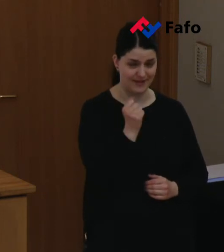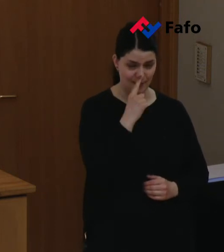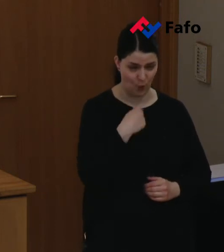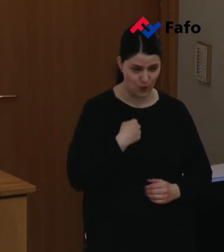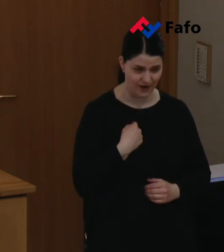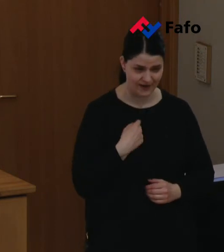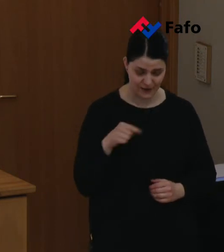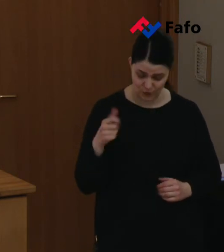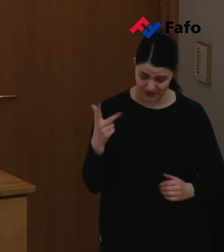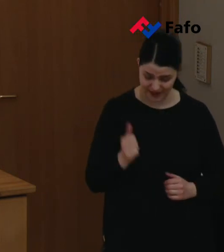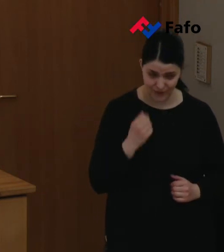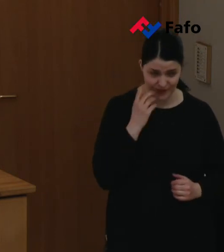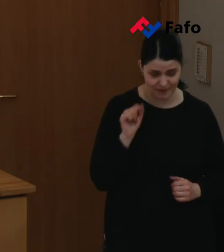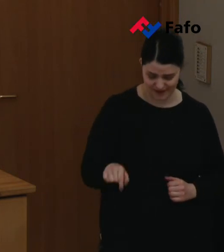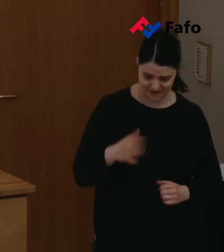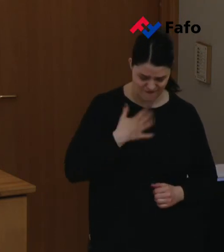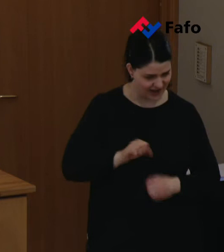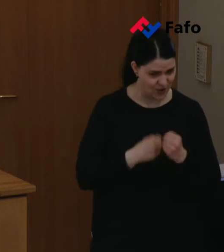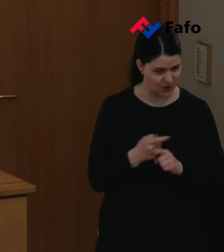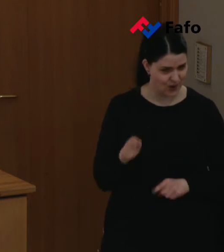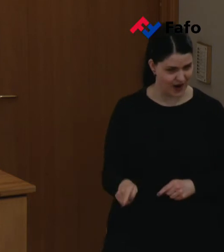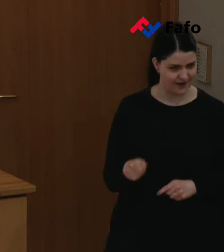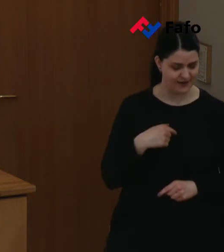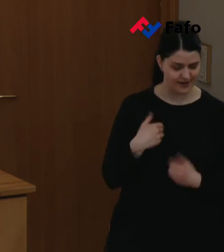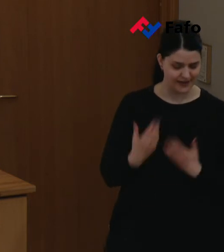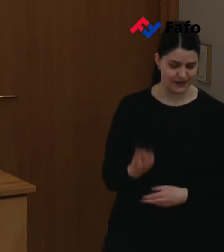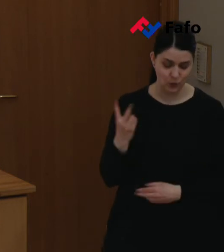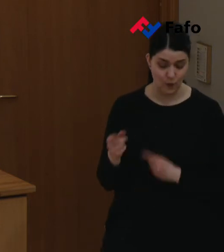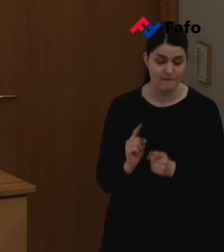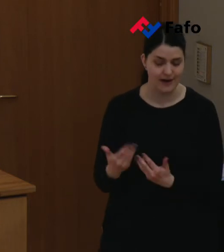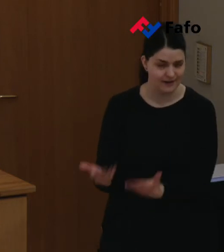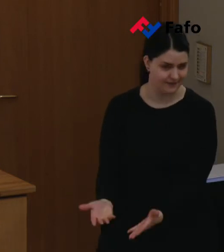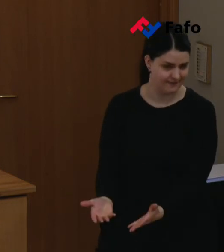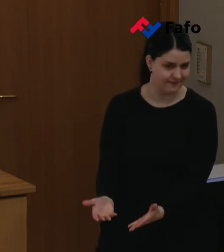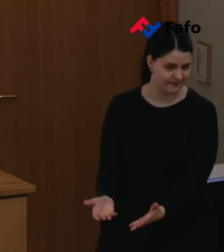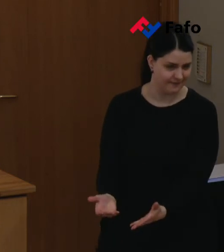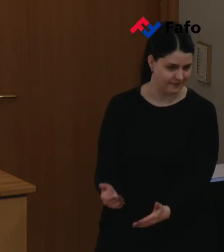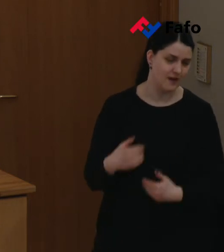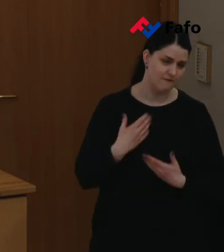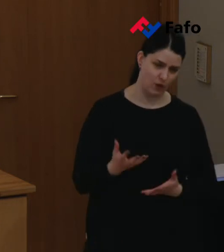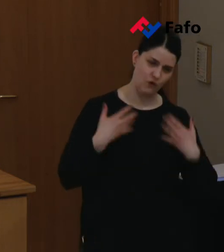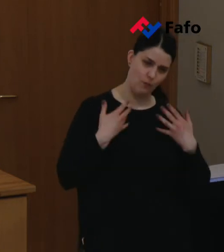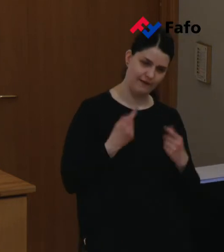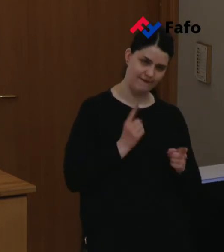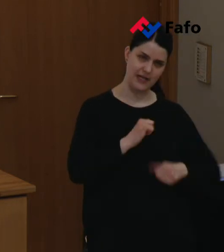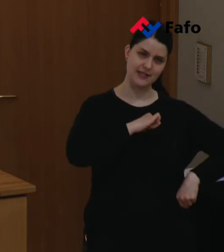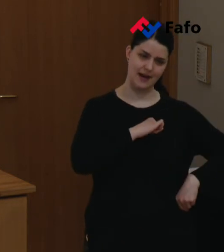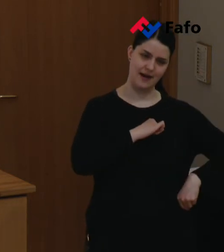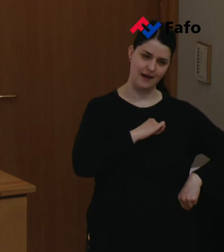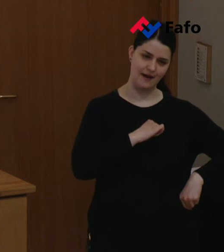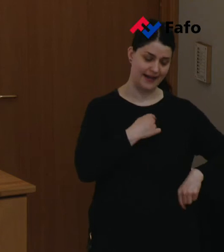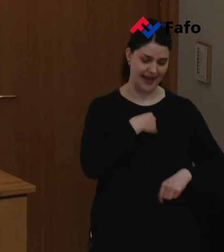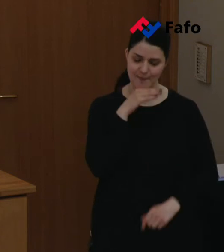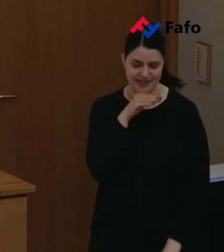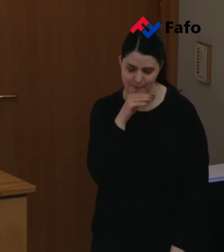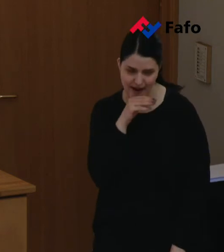treåringen som vi har hjemme liksom. Hvis det noe han ikke vil gjøre, så gir jeg han to valg. Da får han opplevelsen av at han velger selv, ikke sant? At ikke det